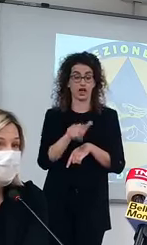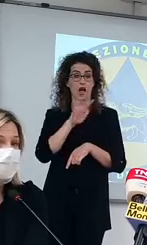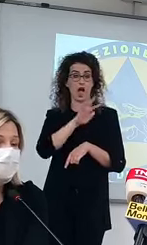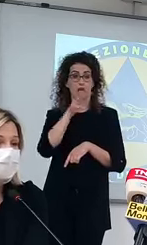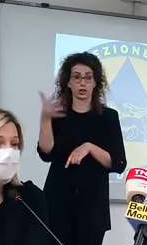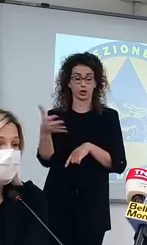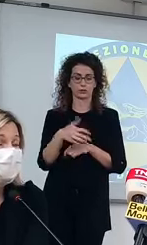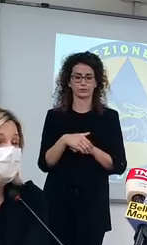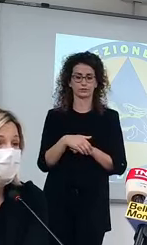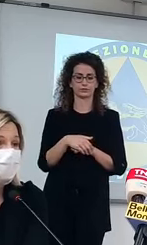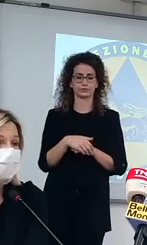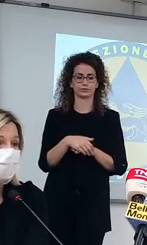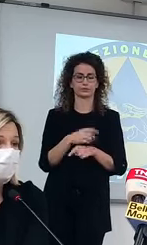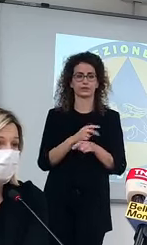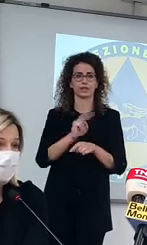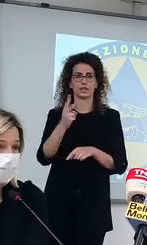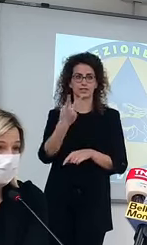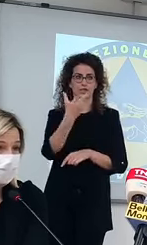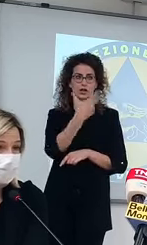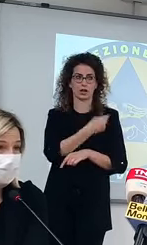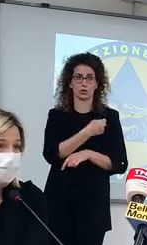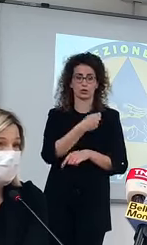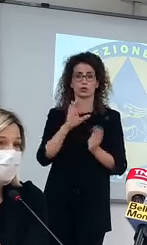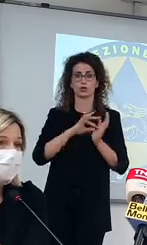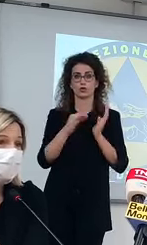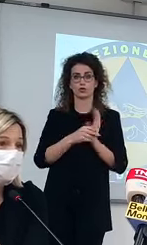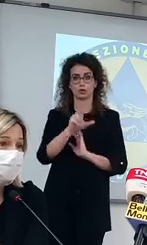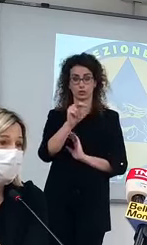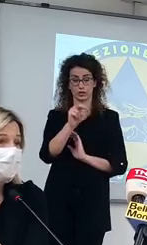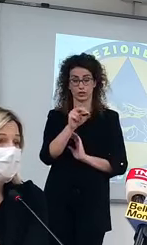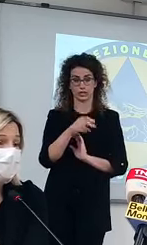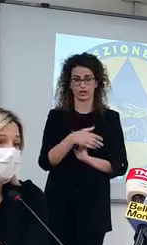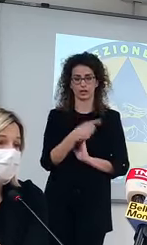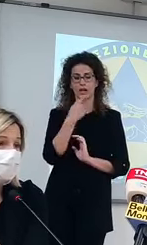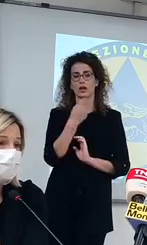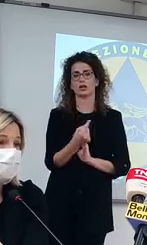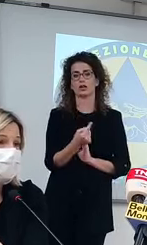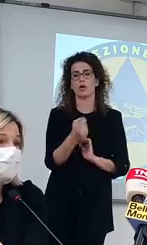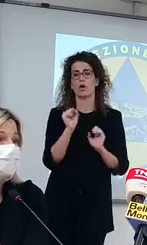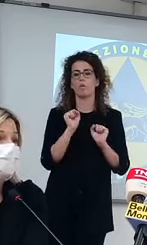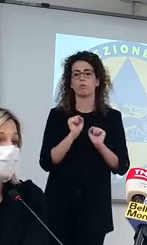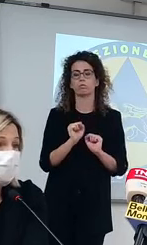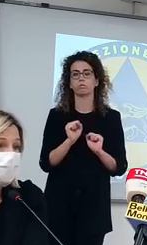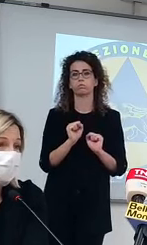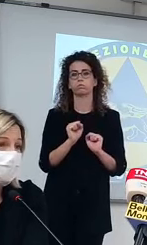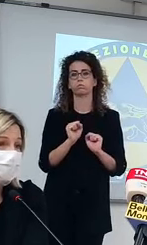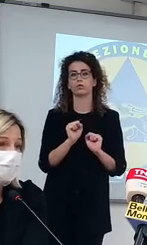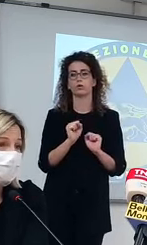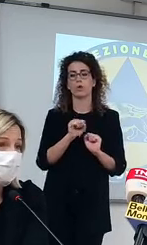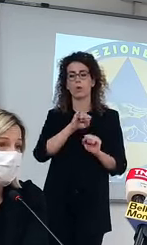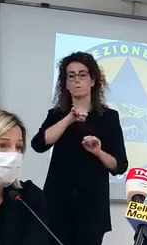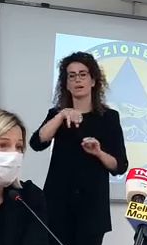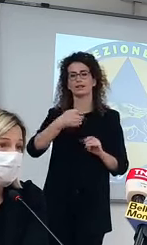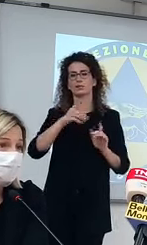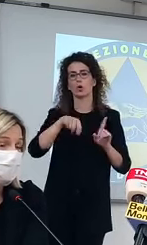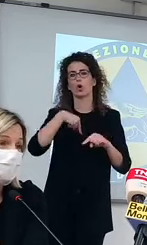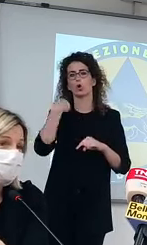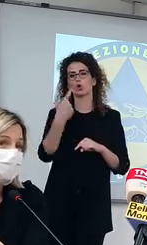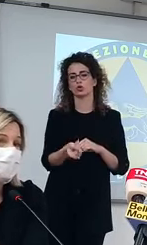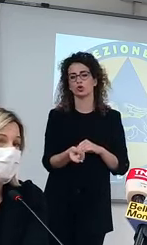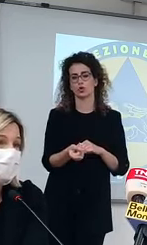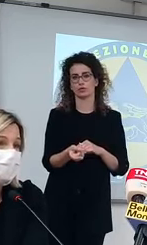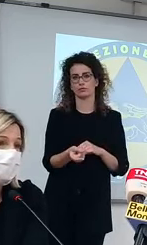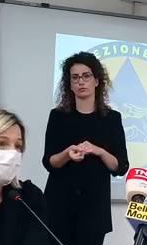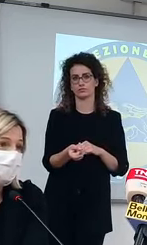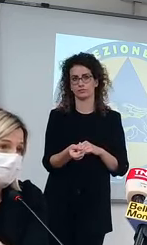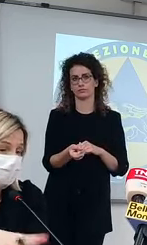che aveva la seconda dose il 30, lui ha detto che se si poteva fare dopo il matrimonio la seconda dose,